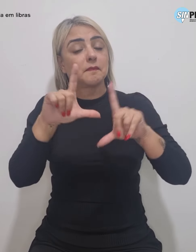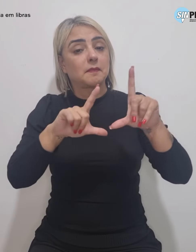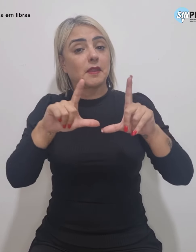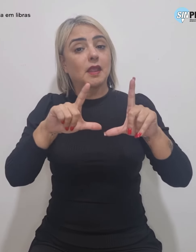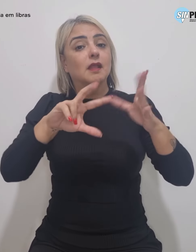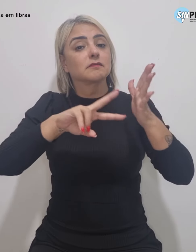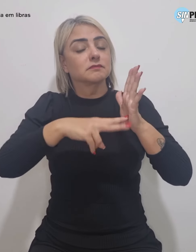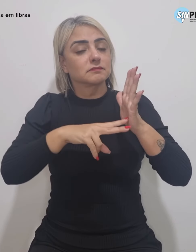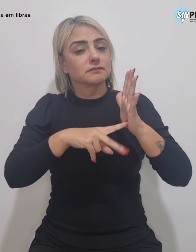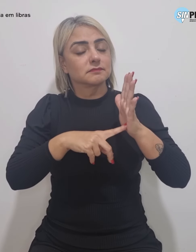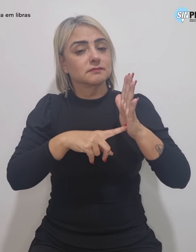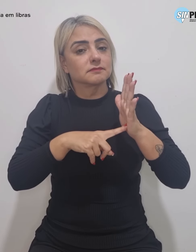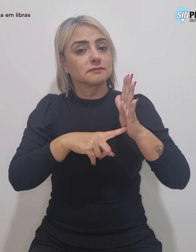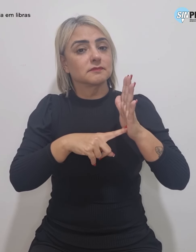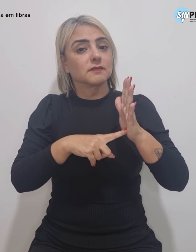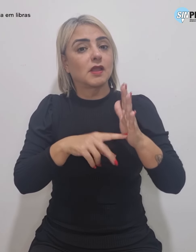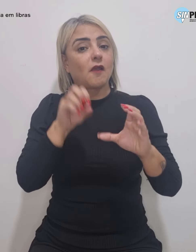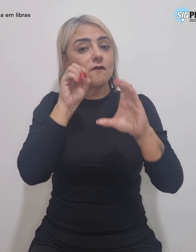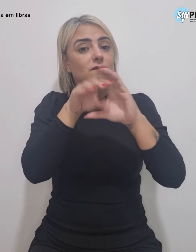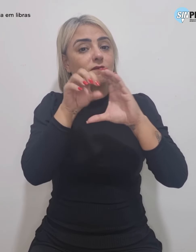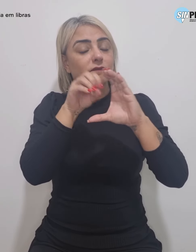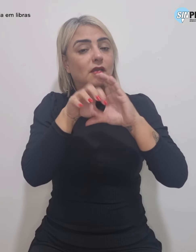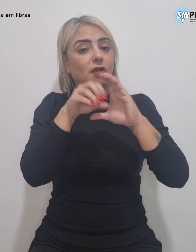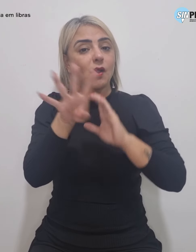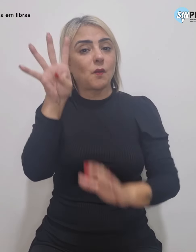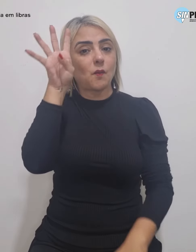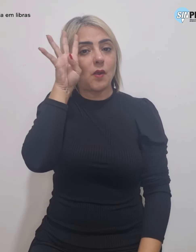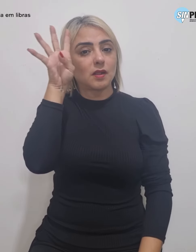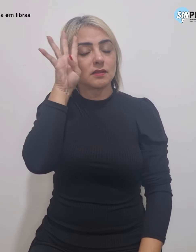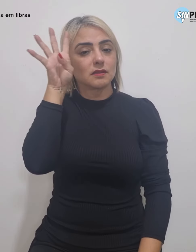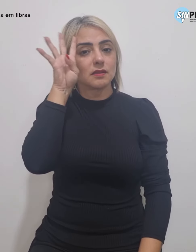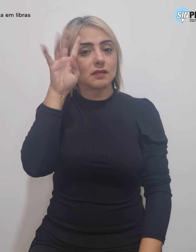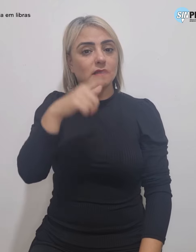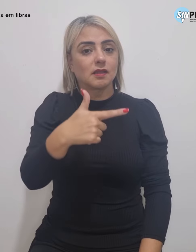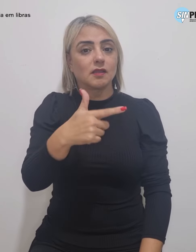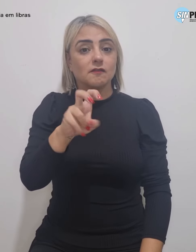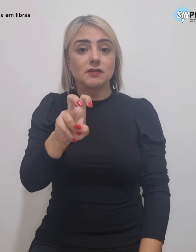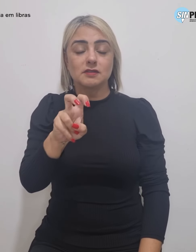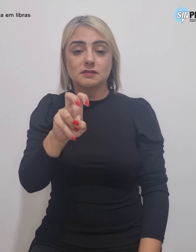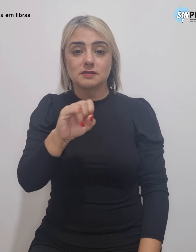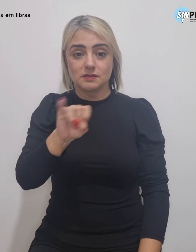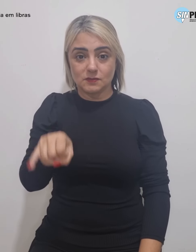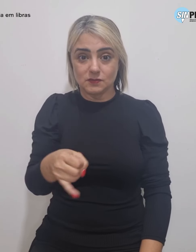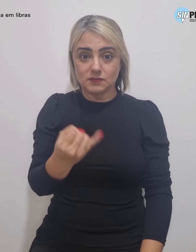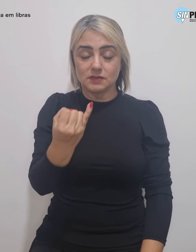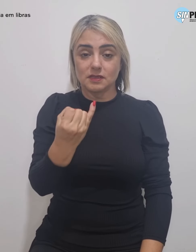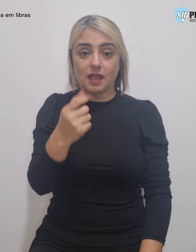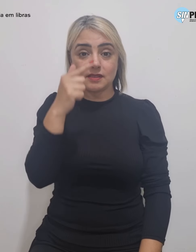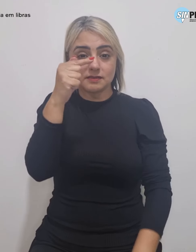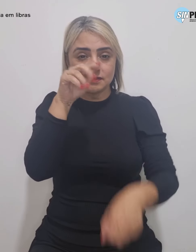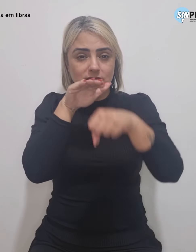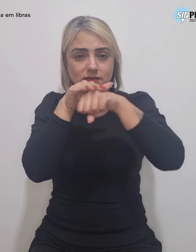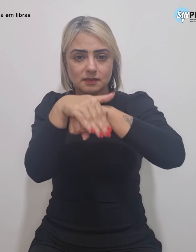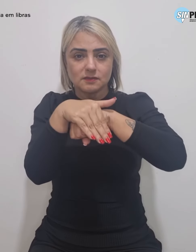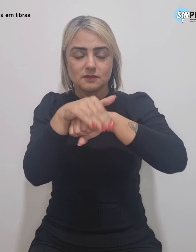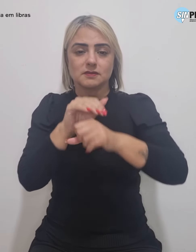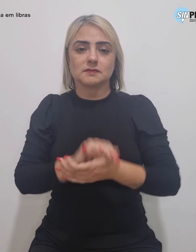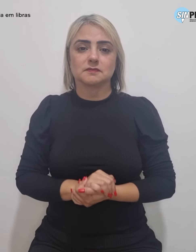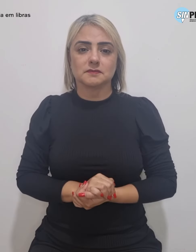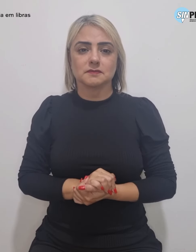Simpro vai ao ar, ao vivo, nesta quarta-feira, 25 do 1, às 19h, pelas redes